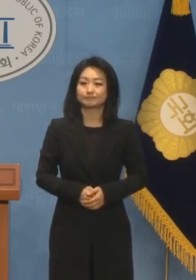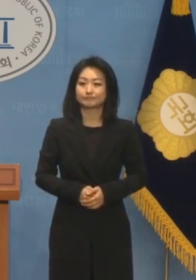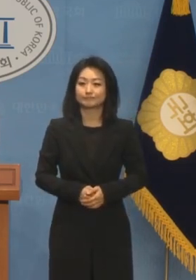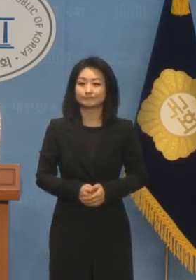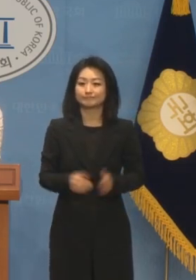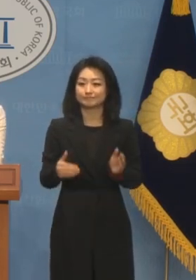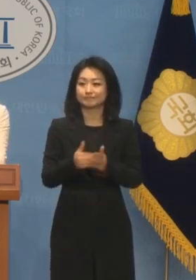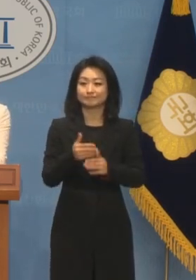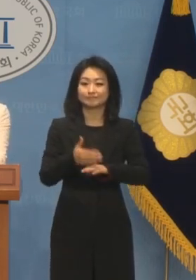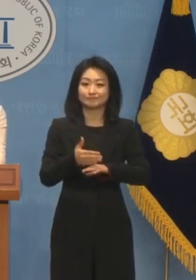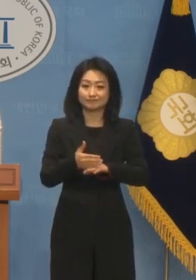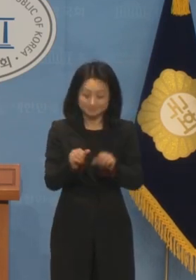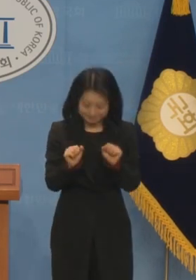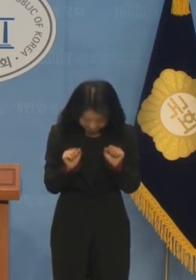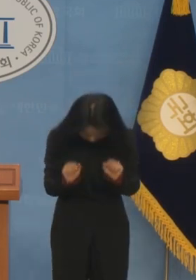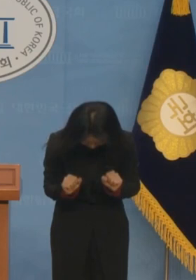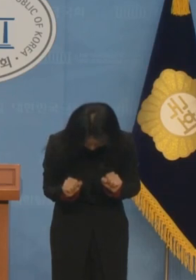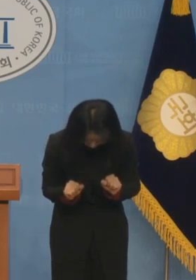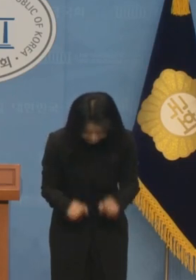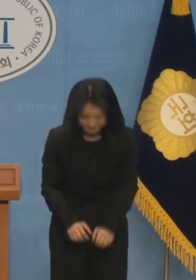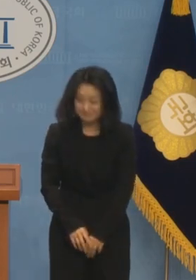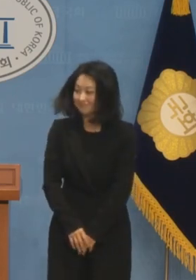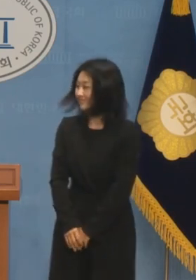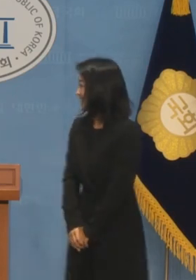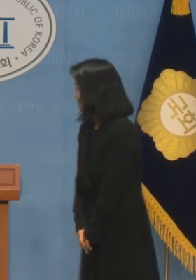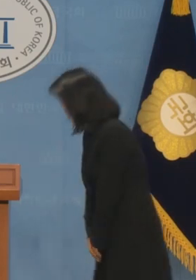여기까지 하겠습니다. 고맙습니다.